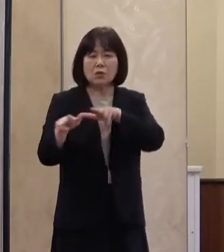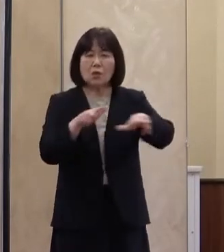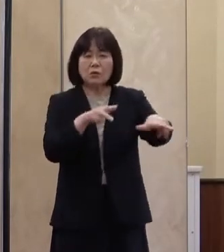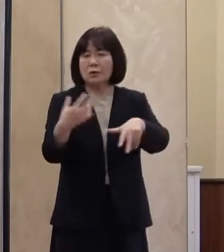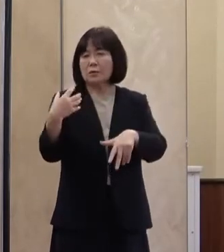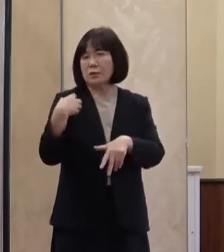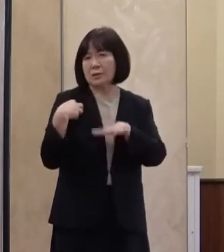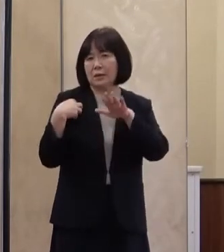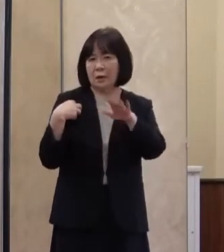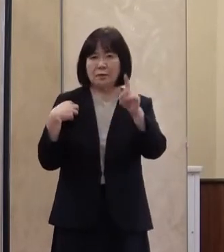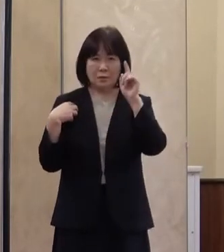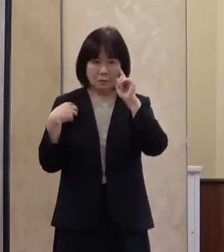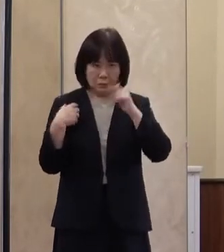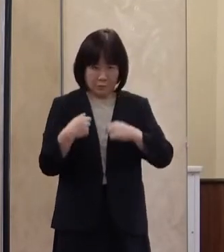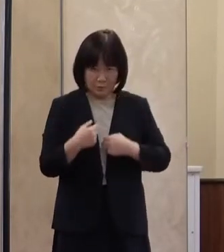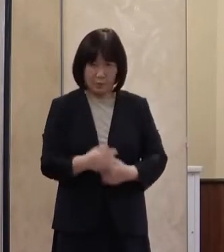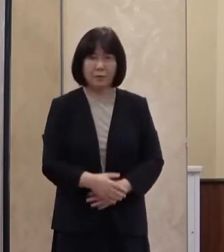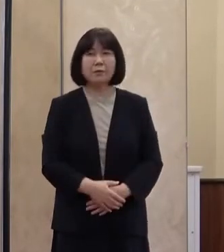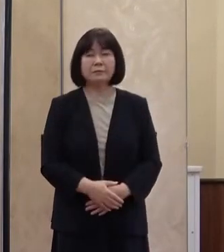思います。